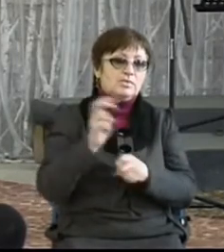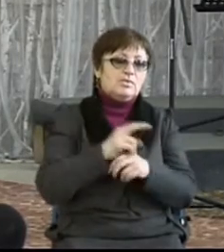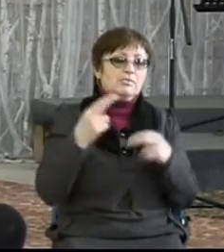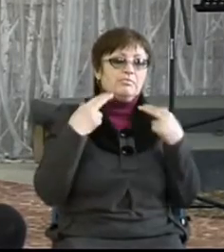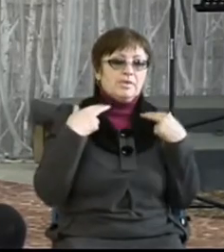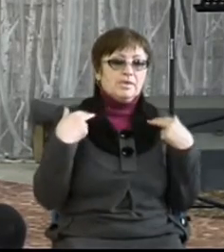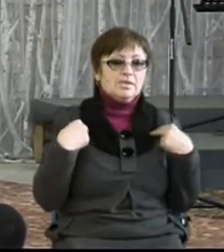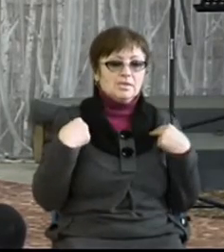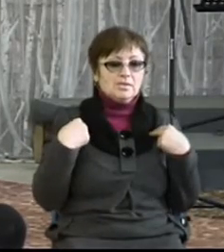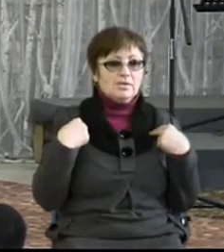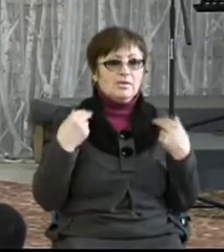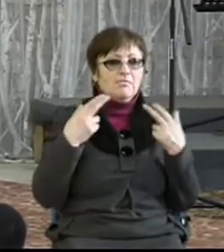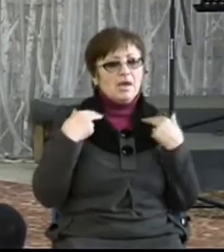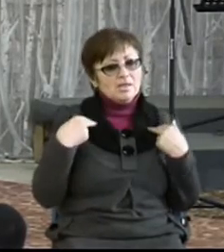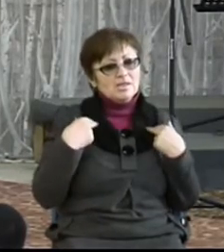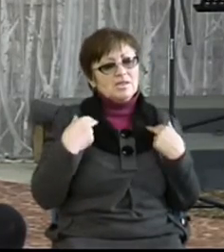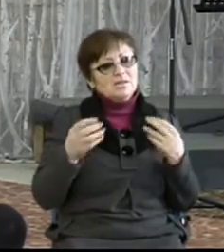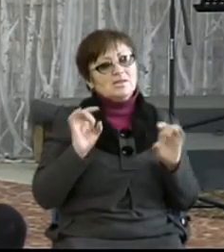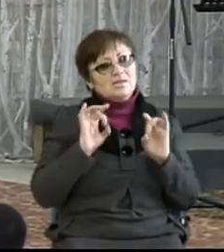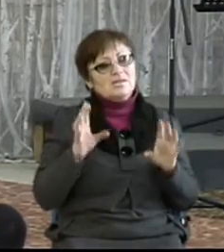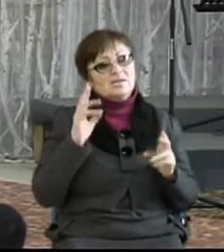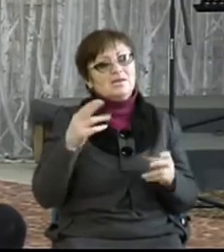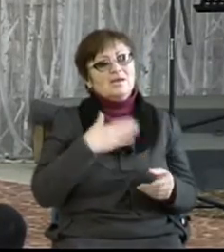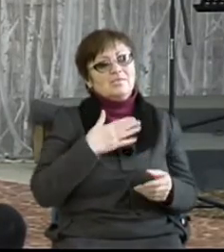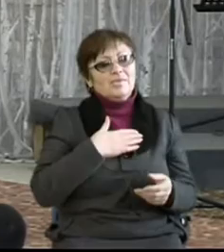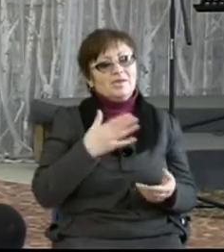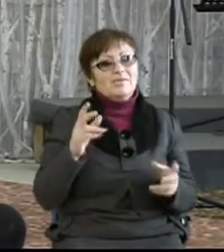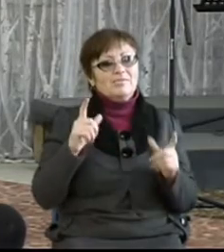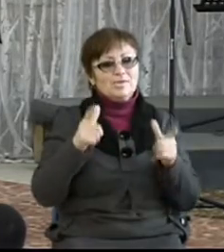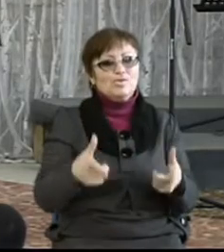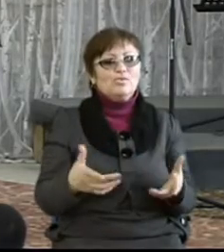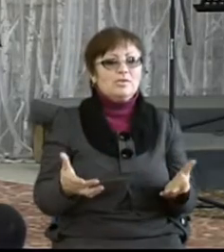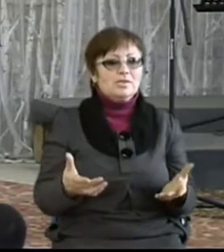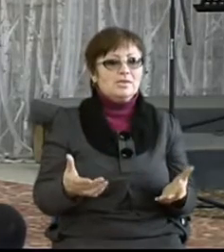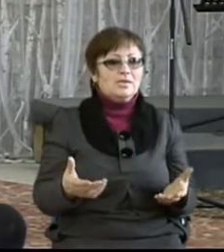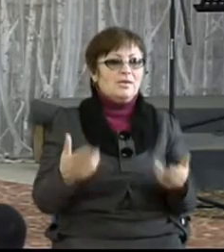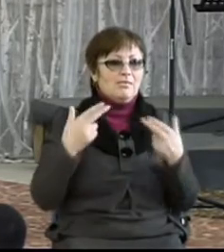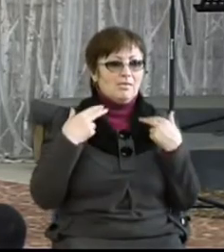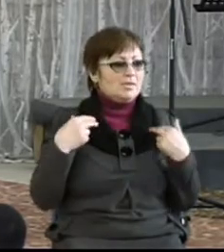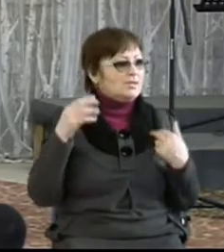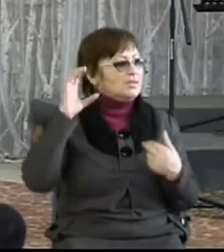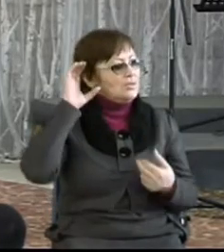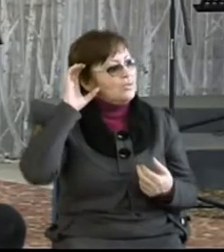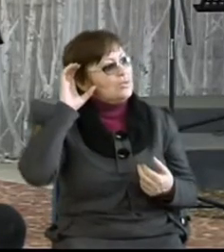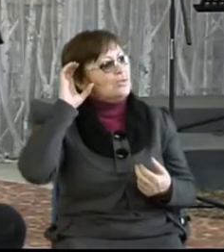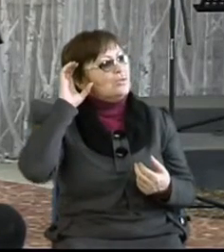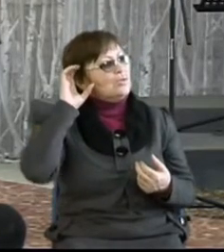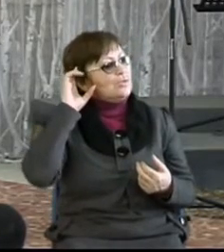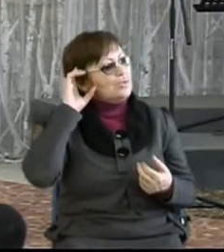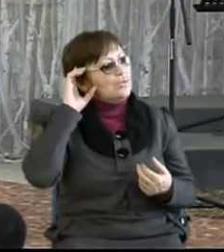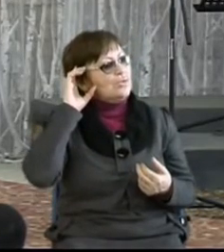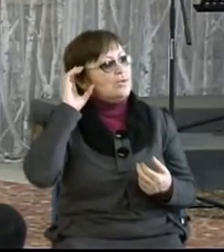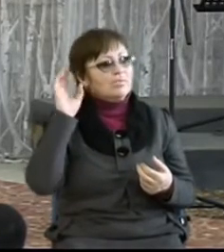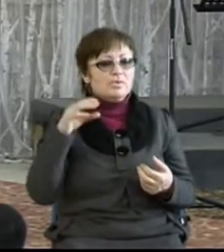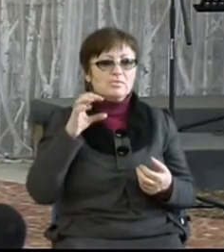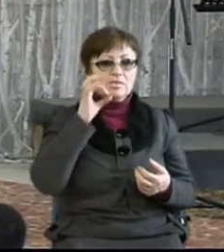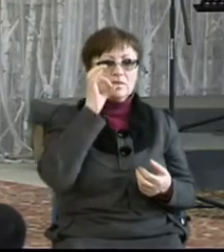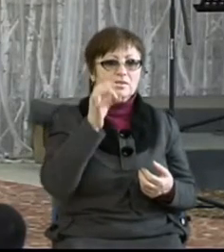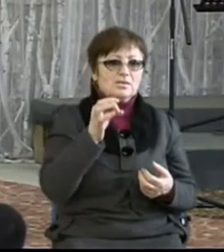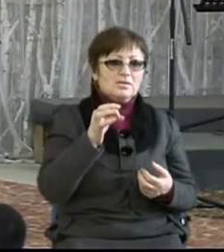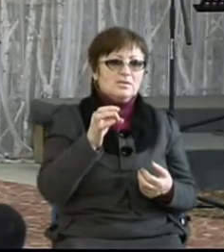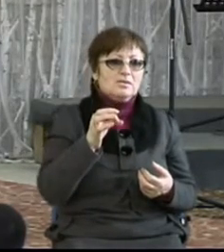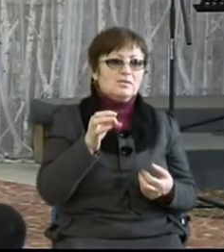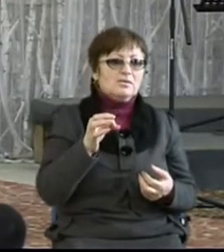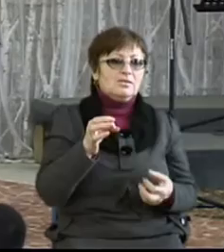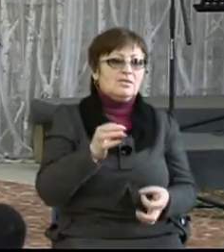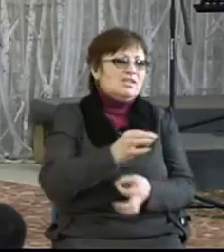пастору. Говорю: пастор, ну расскажи мне, как мне быть. Пастор послушал, слушал меня, потом сказал: слушай, брат,